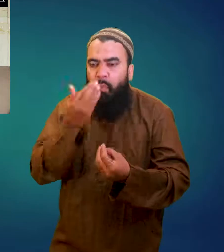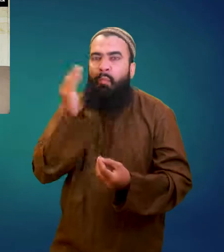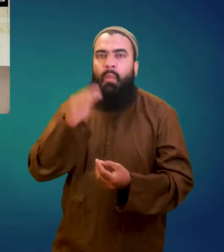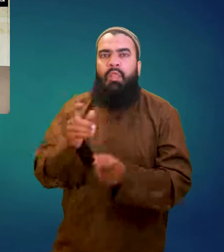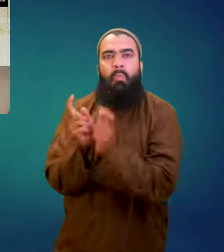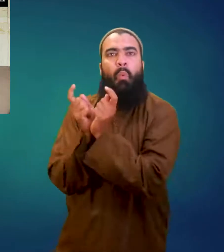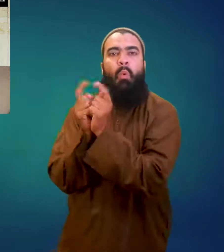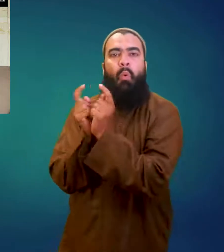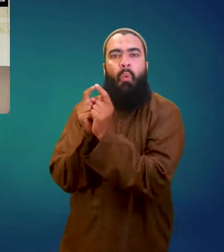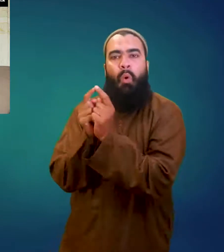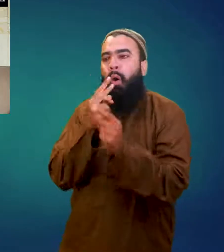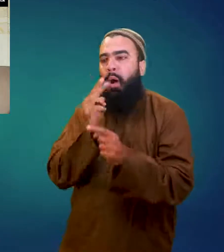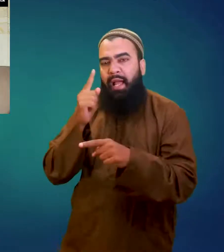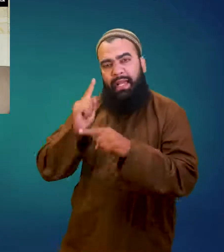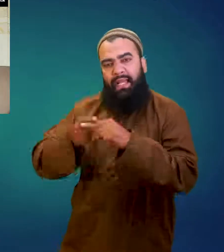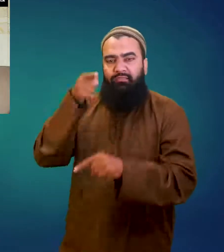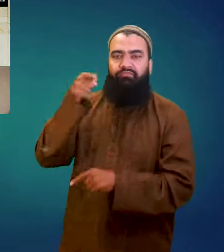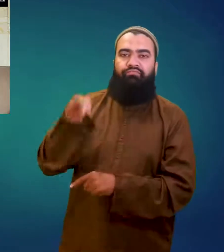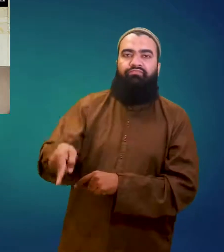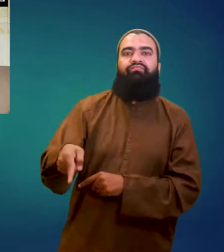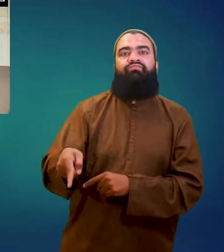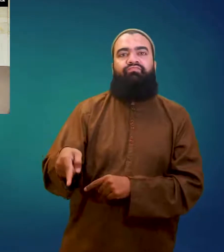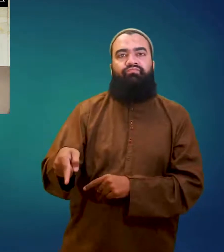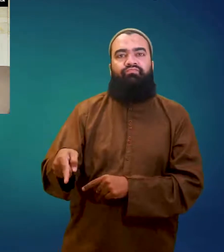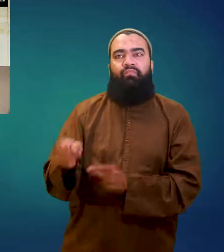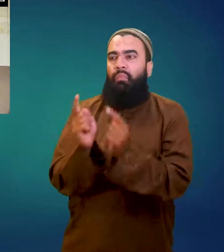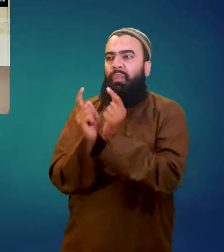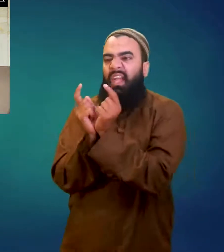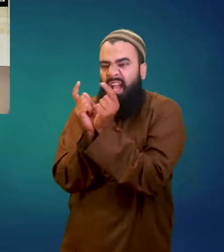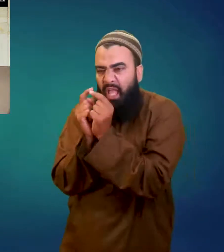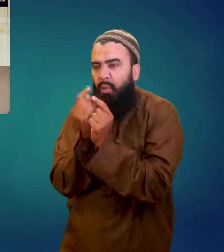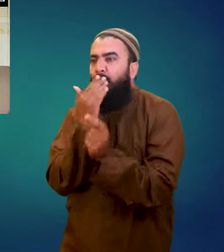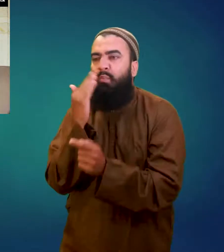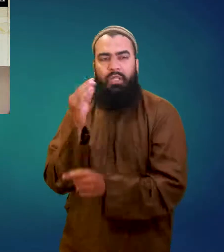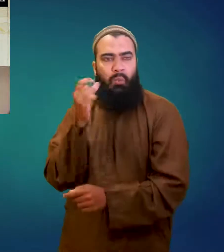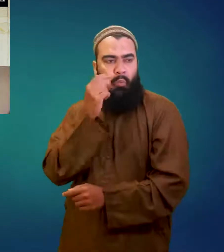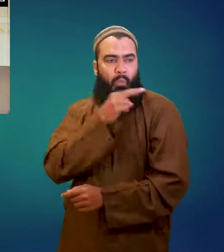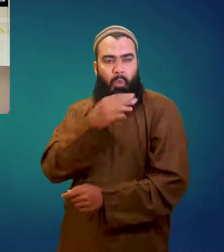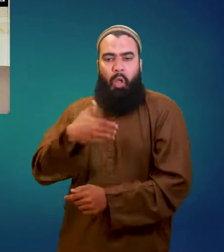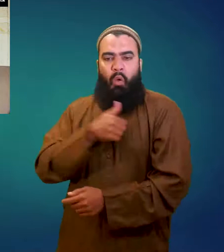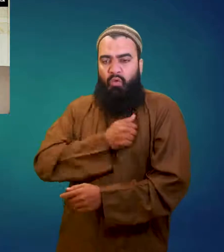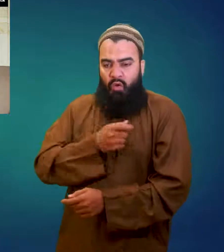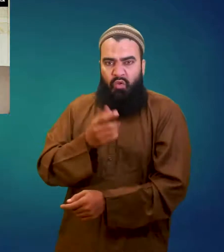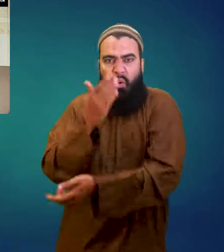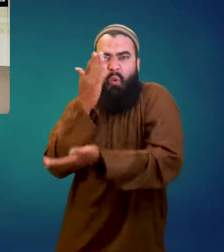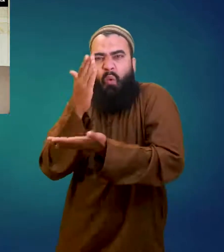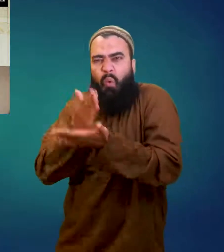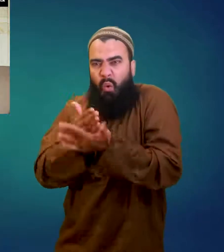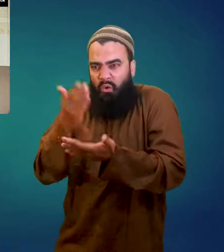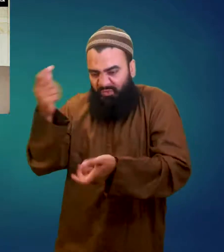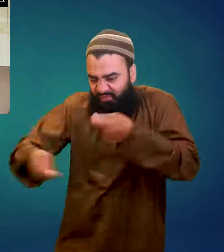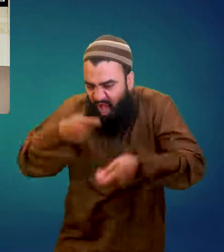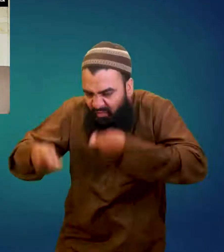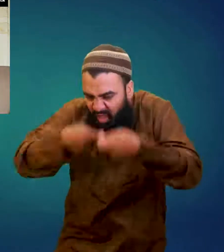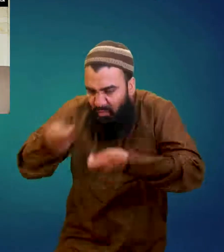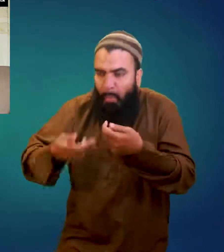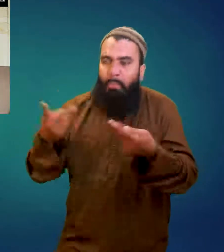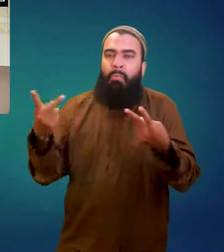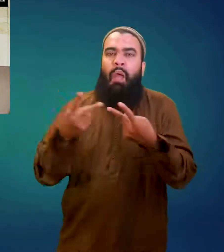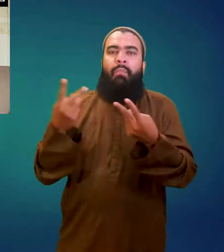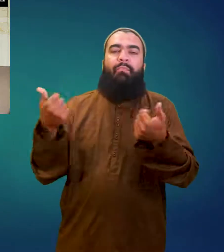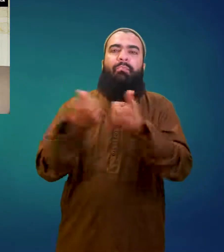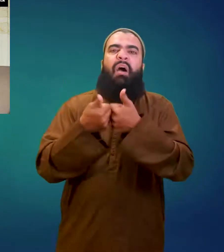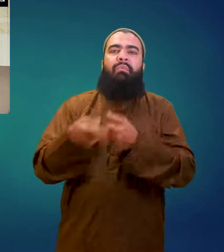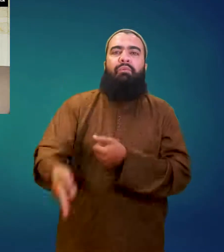کرو۔ غیبت کا گناہ اس آیت کے اندر فرمایا گیا، اور آپ صلی اللہ علیہ وسلم کی احادیث میں اس کی شدت